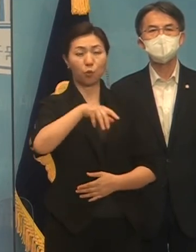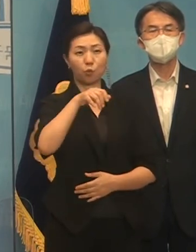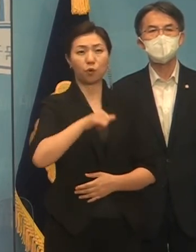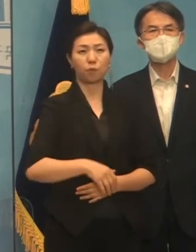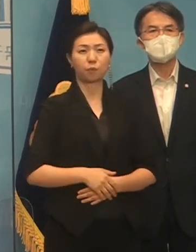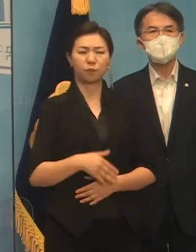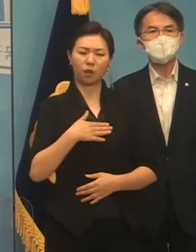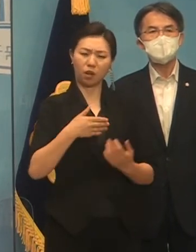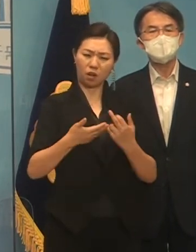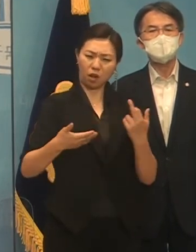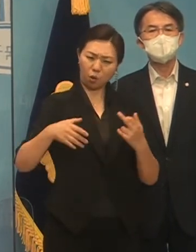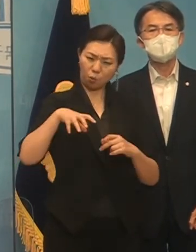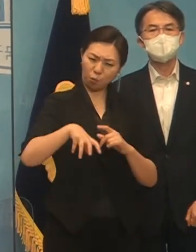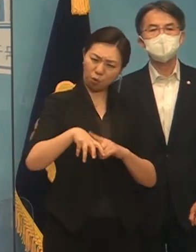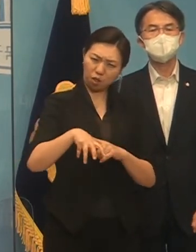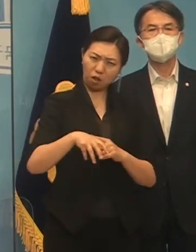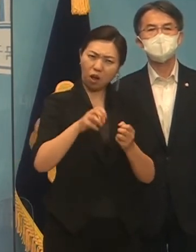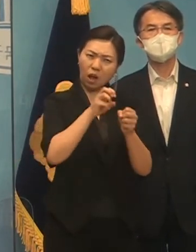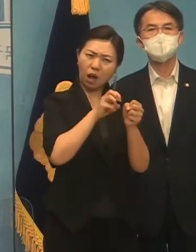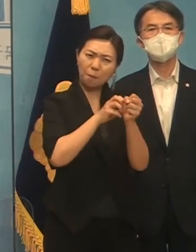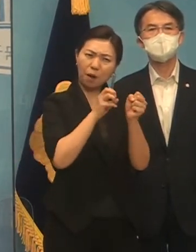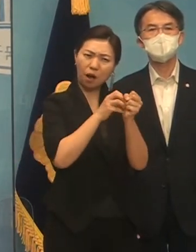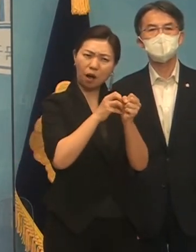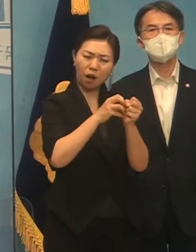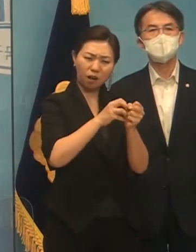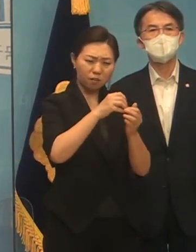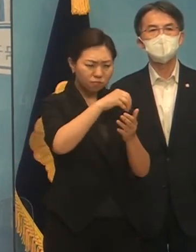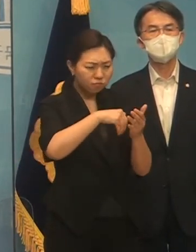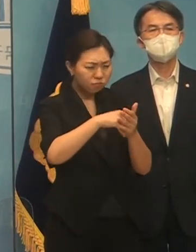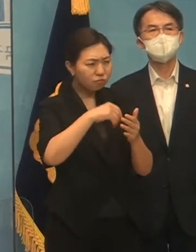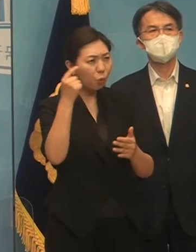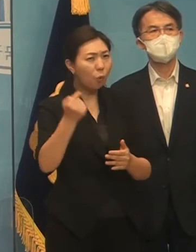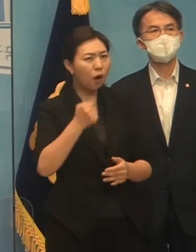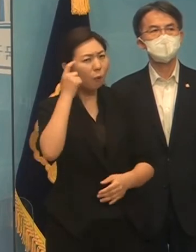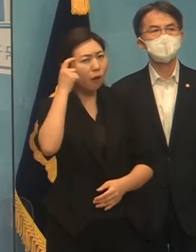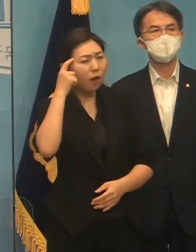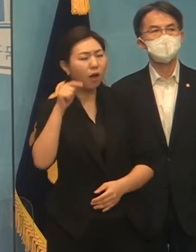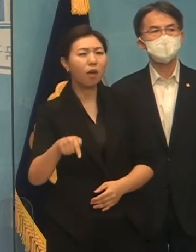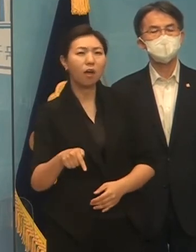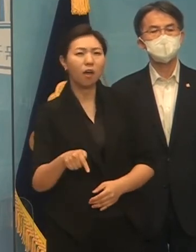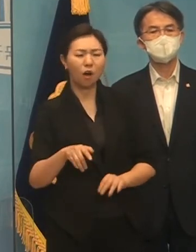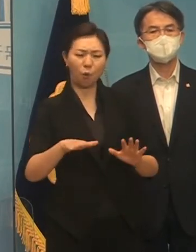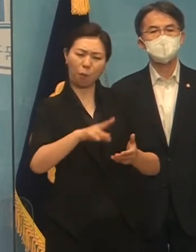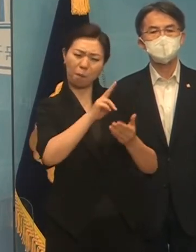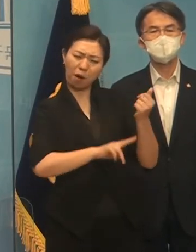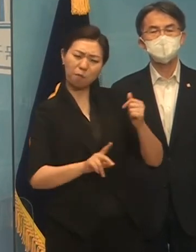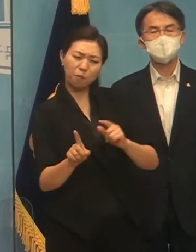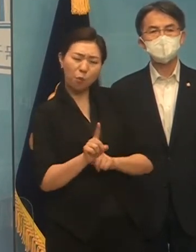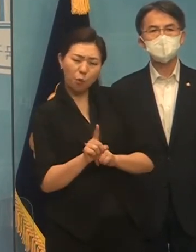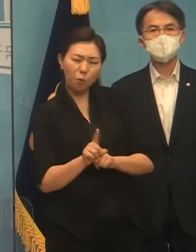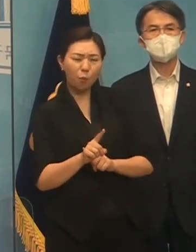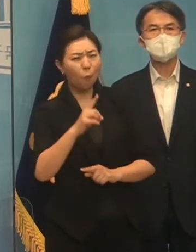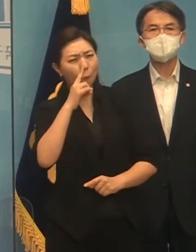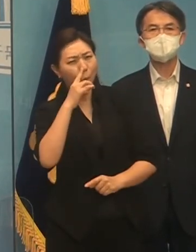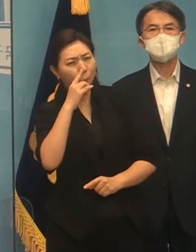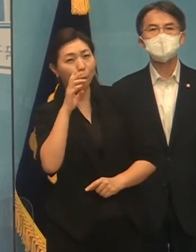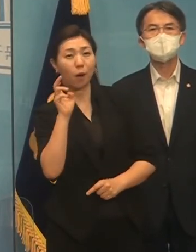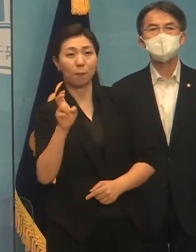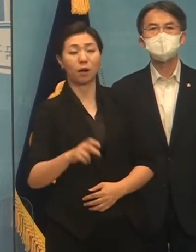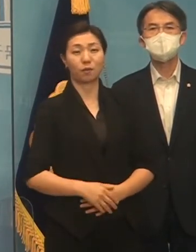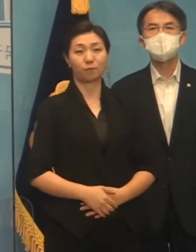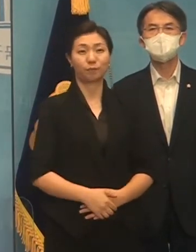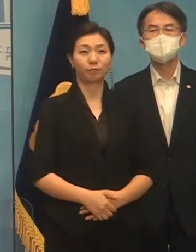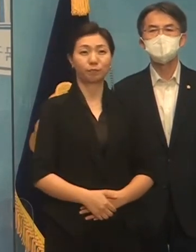사람이 강원도에서 감자 팔던 사람인데 왜 왔을까? 오늘은 뭘 팔러 왔을까 아마 궁금하실 것 같은데요.